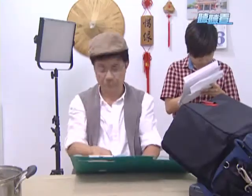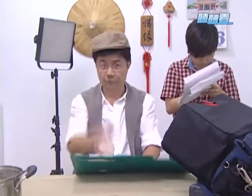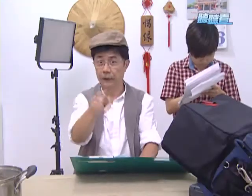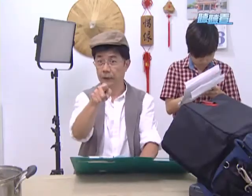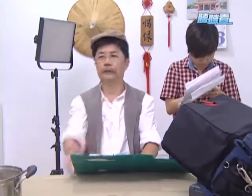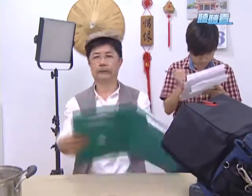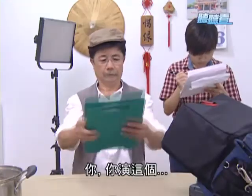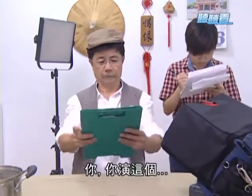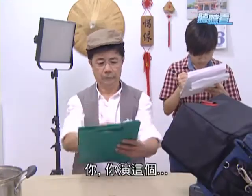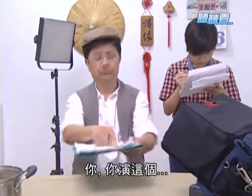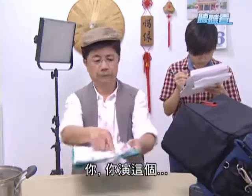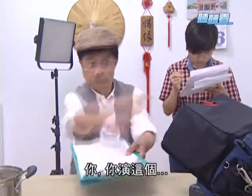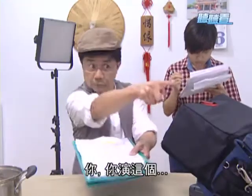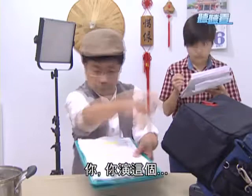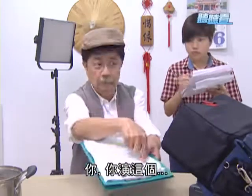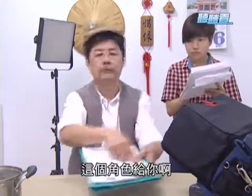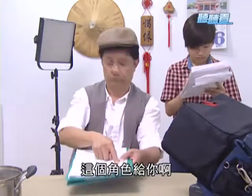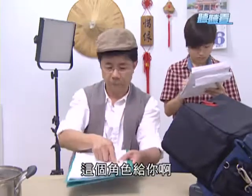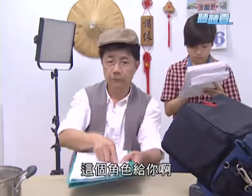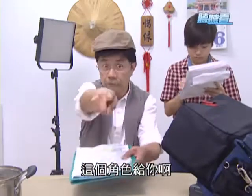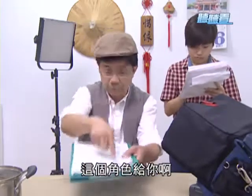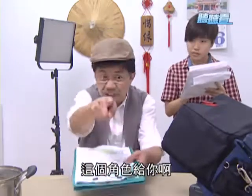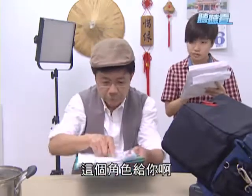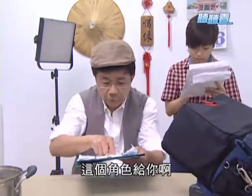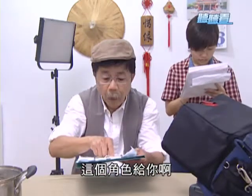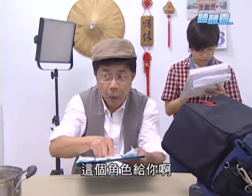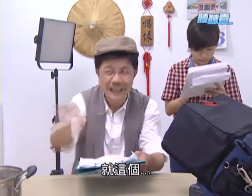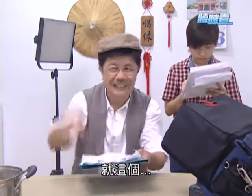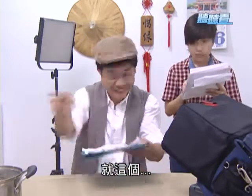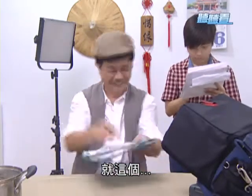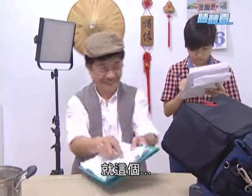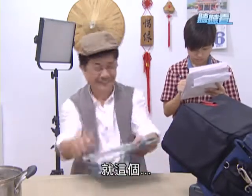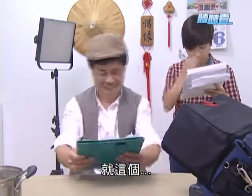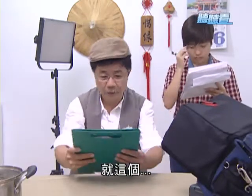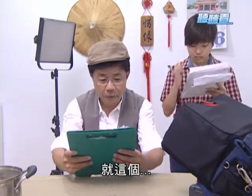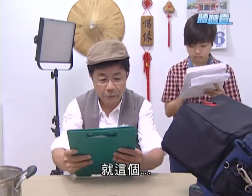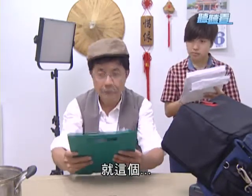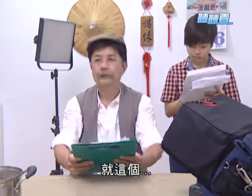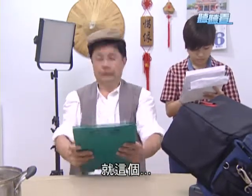哎，你演这个，你演这个，这个角色给你啊，哎，就这个啊，哎，就这个。